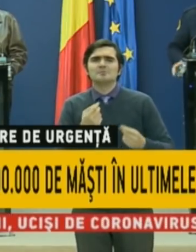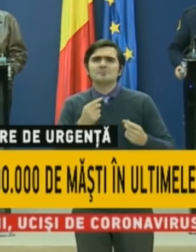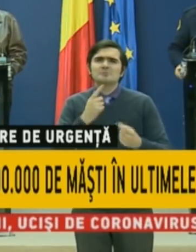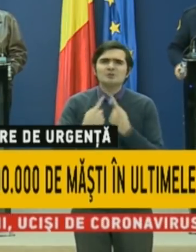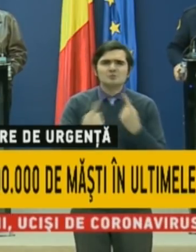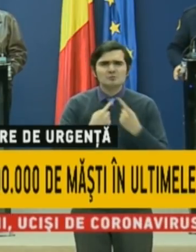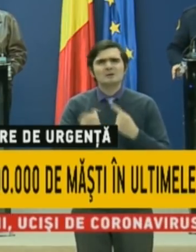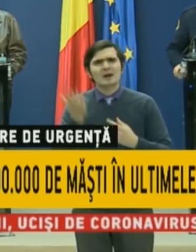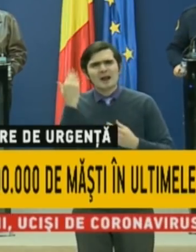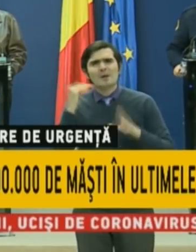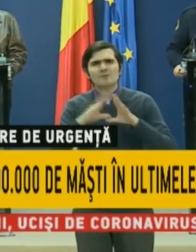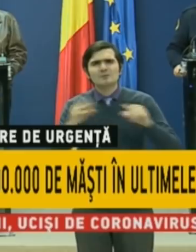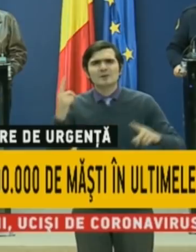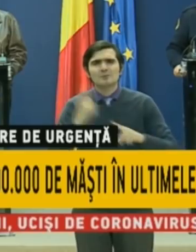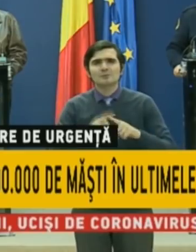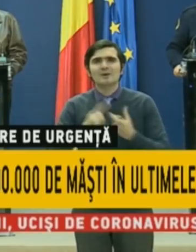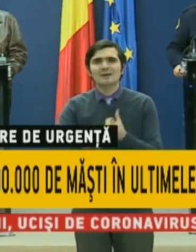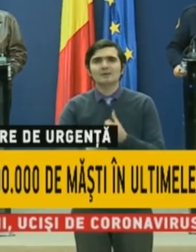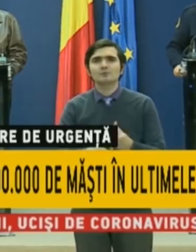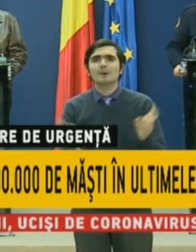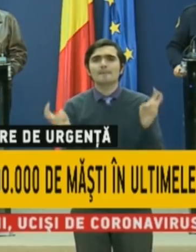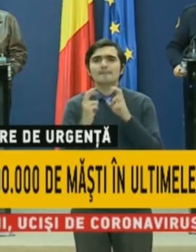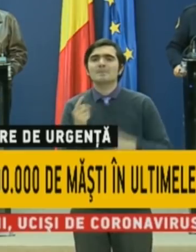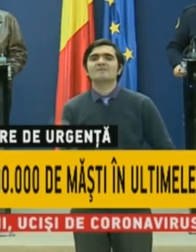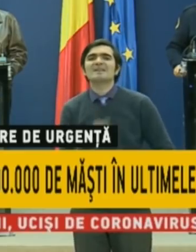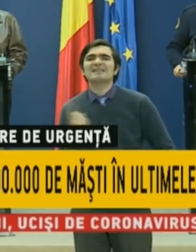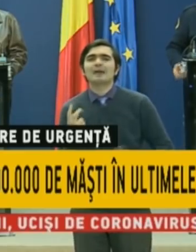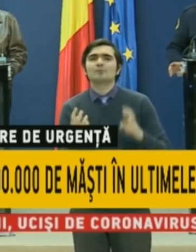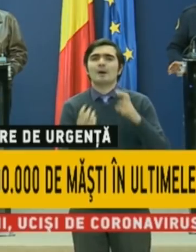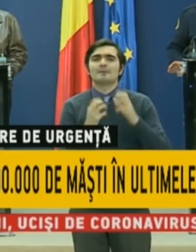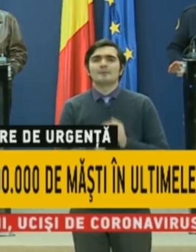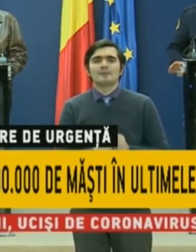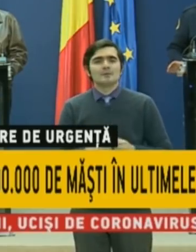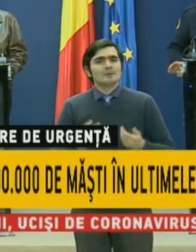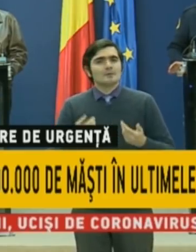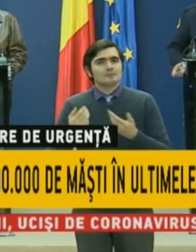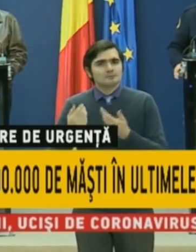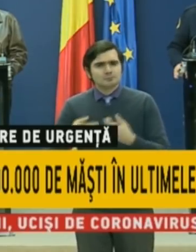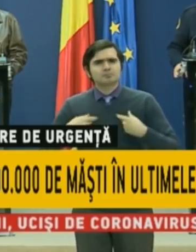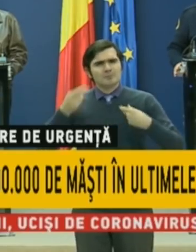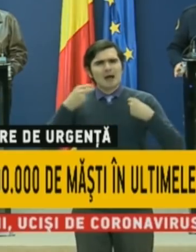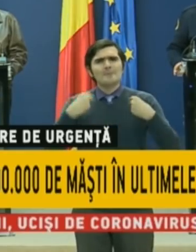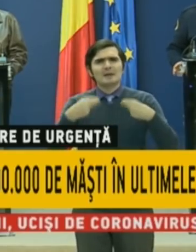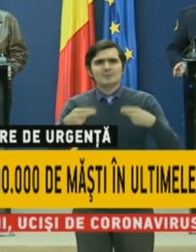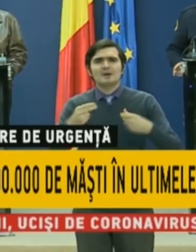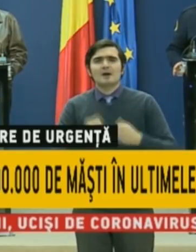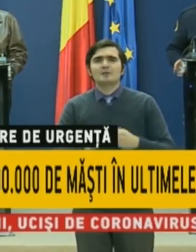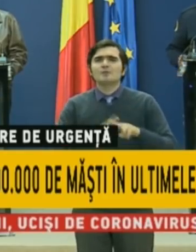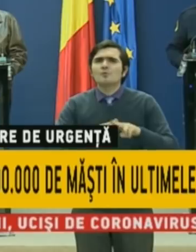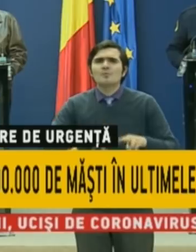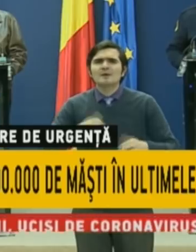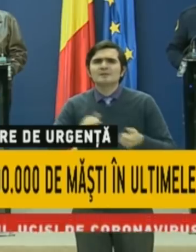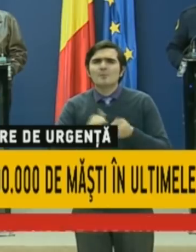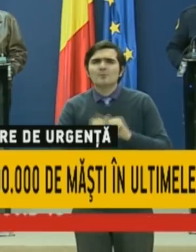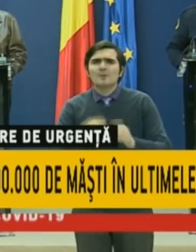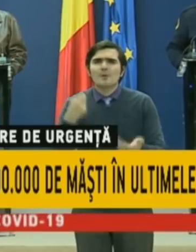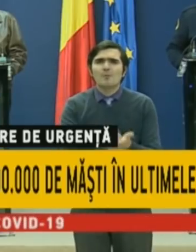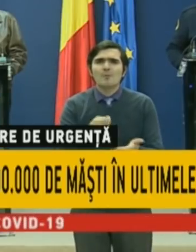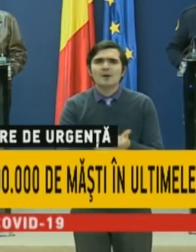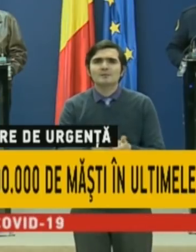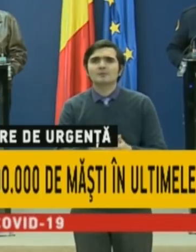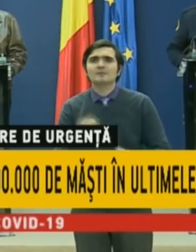mai multe ori, și anume a ventilatoarelor. Am explicat de mai multe ori cum este problema cu achizițiile